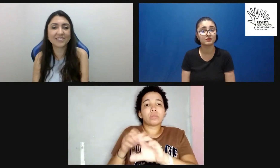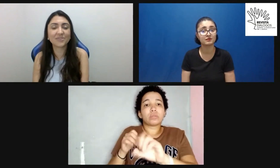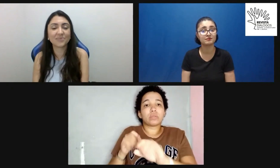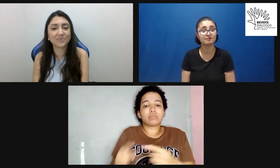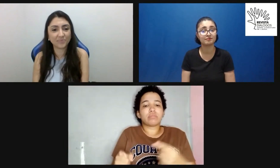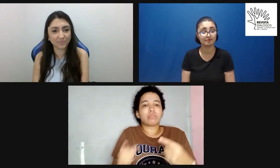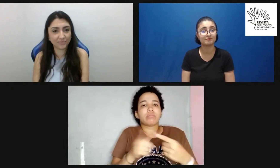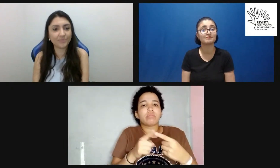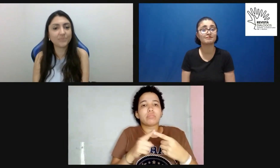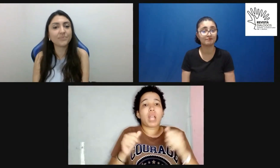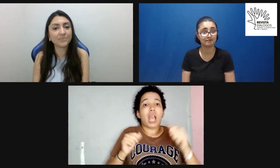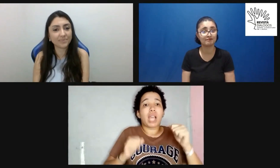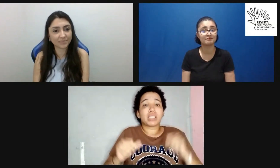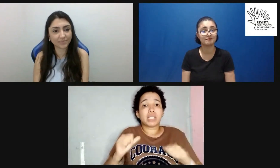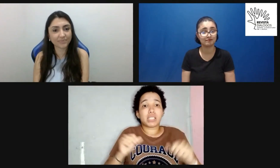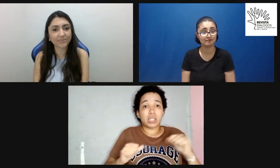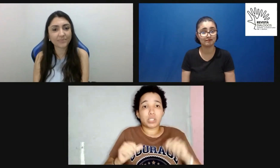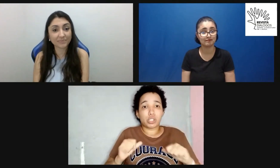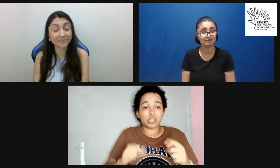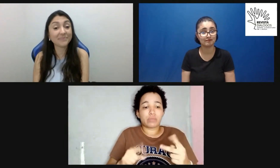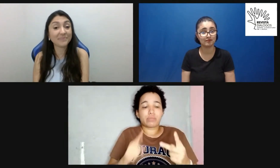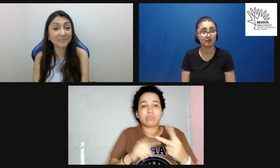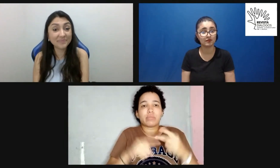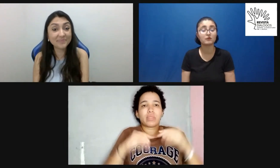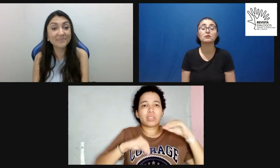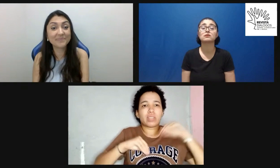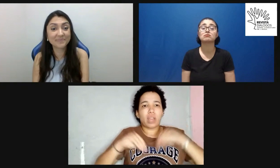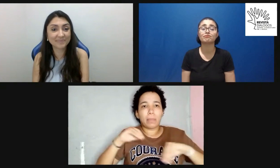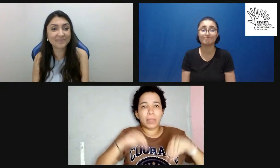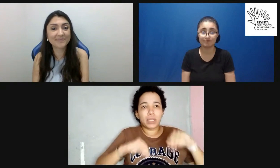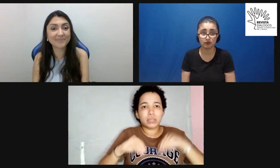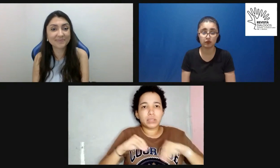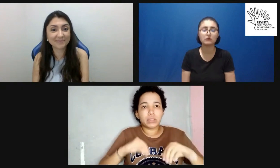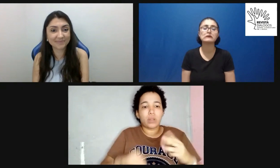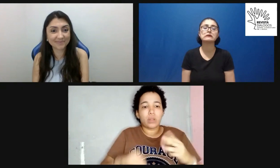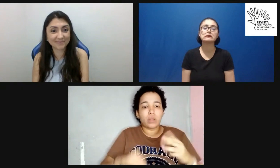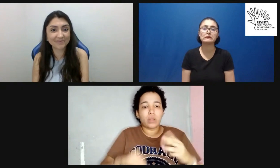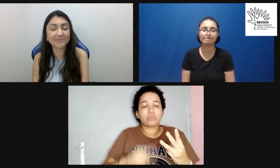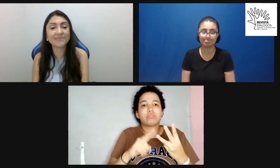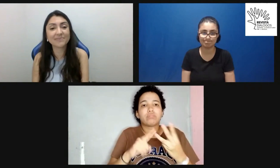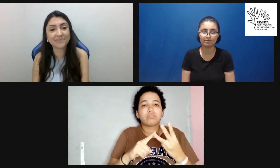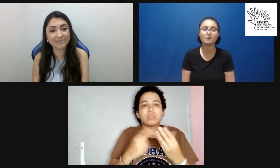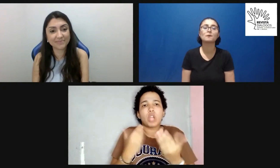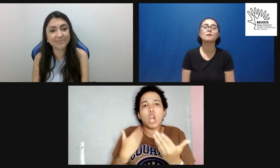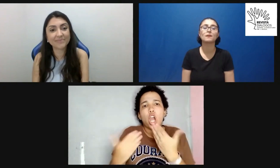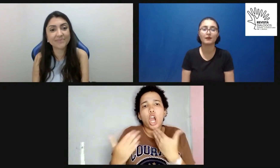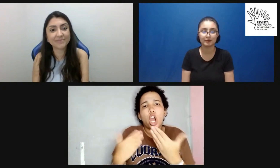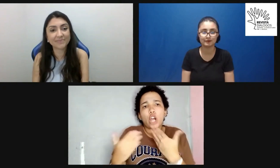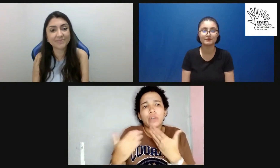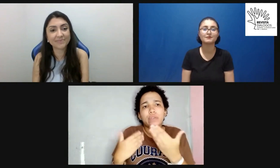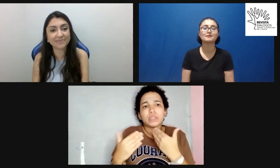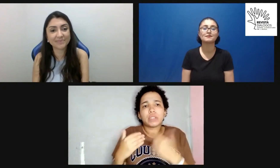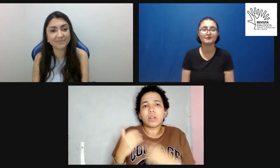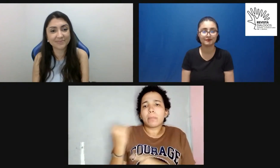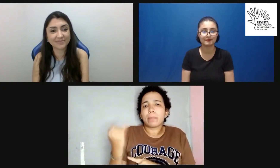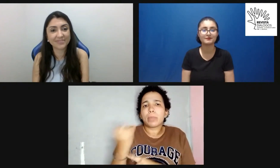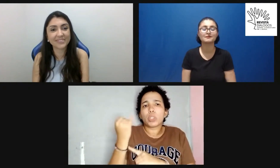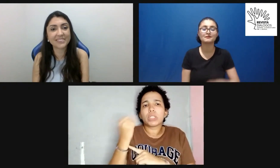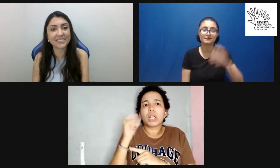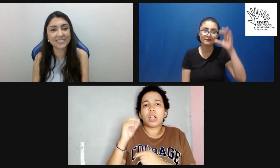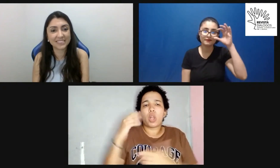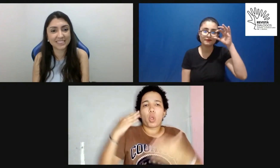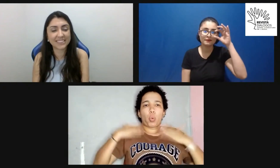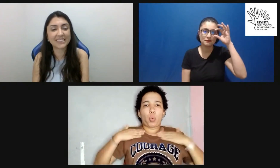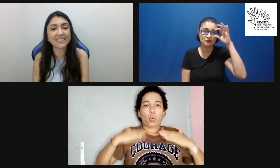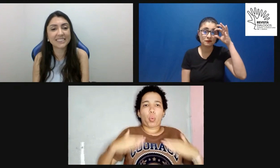ensino sobre ansiedade, depressão, sobre a importância do